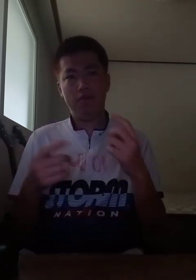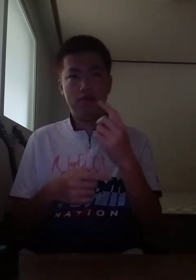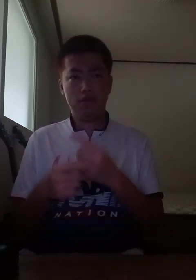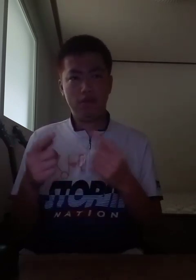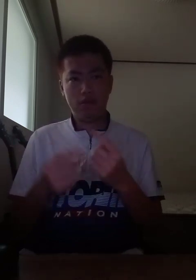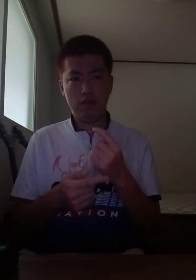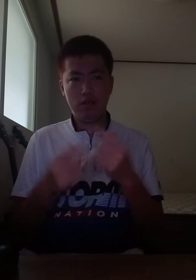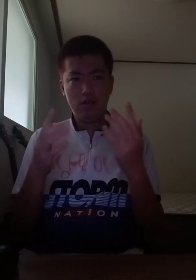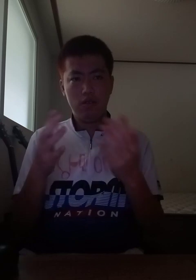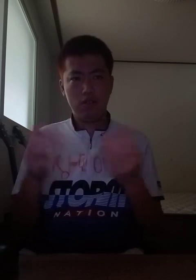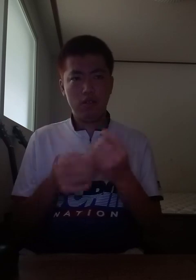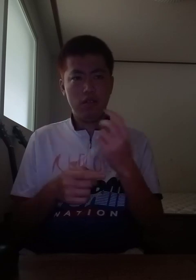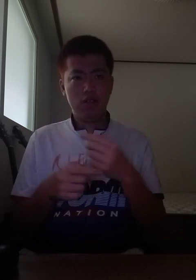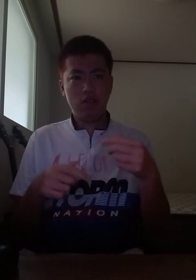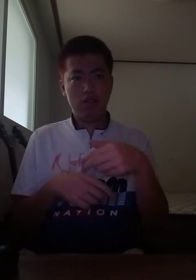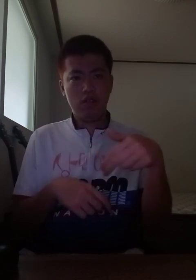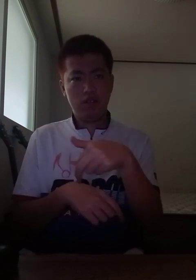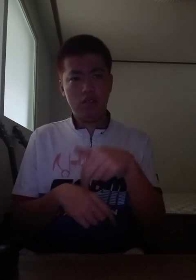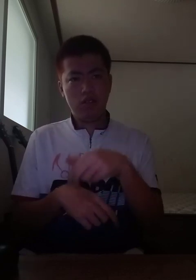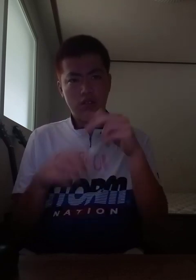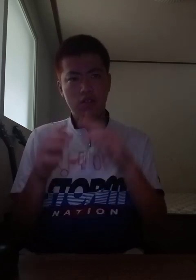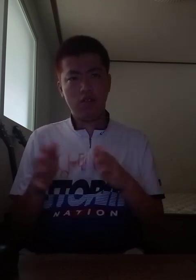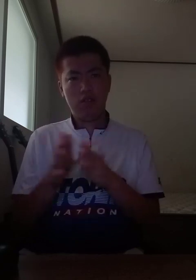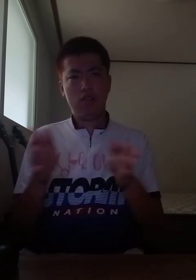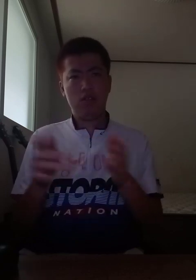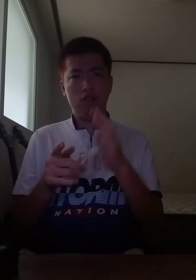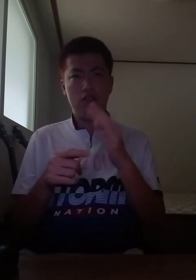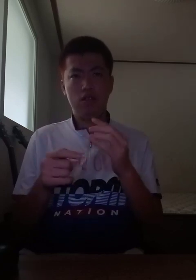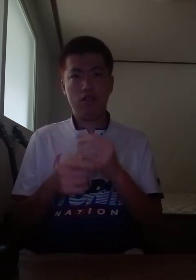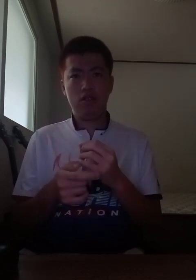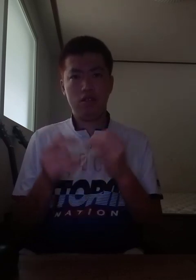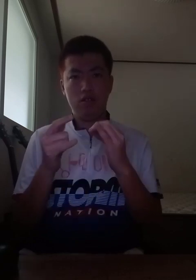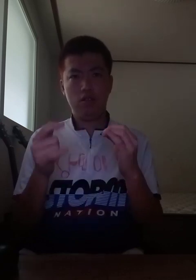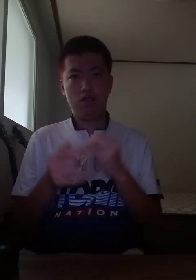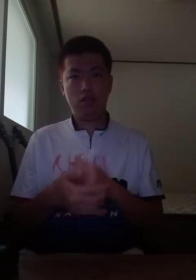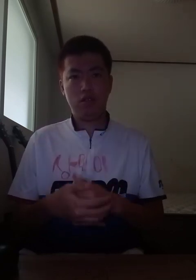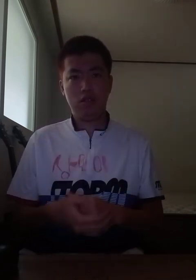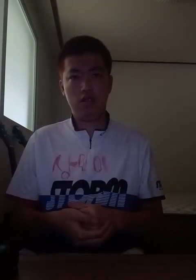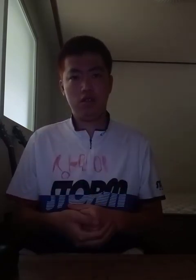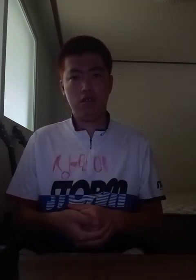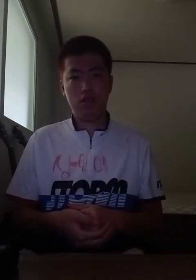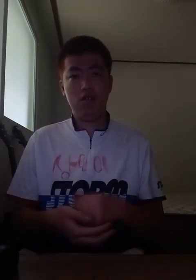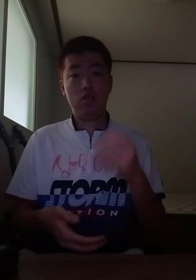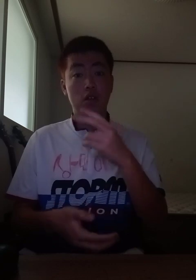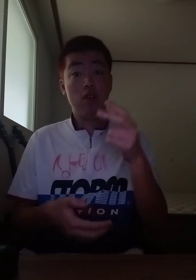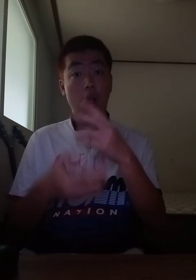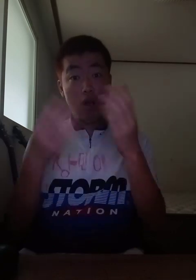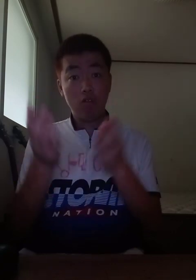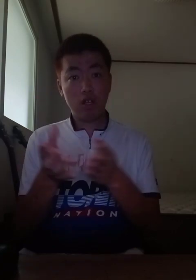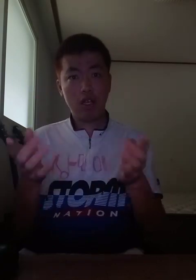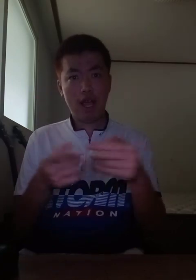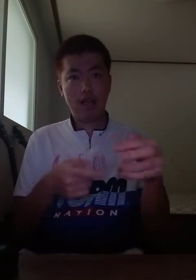늦어버리면 버스 타면은 더 이상 늦을 수도 있고요. 바로 옆 정류장에서 갈아타던